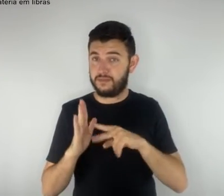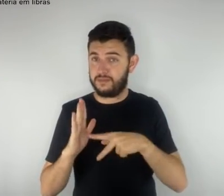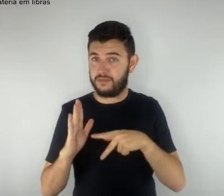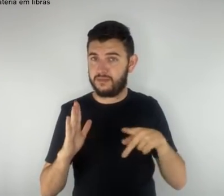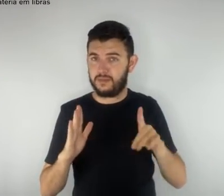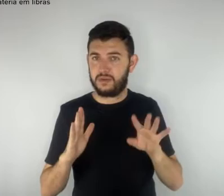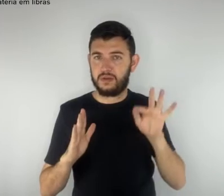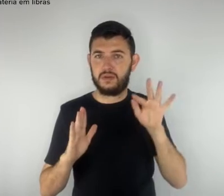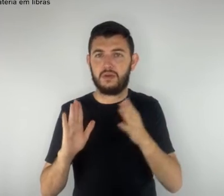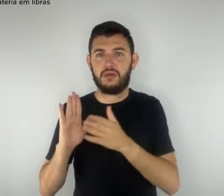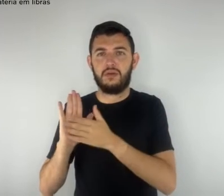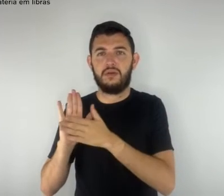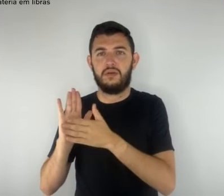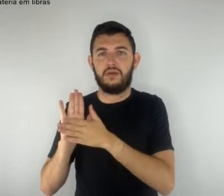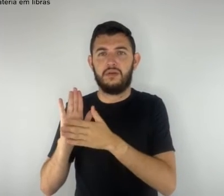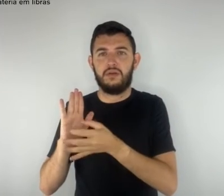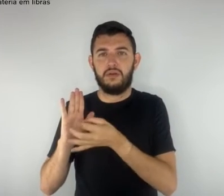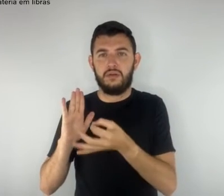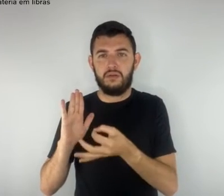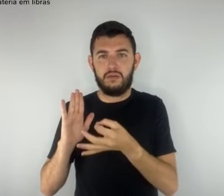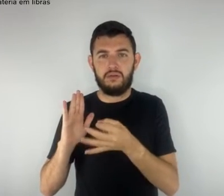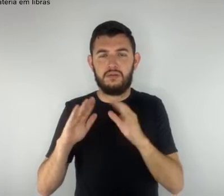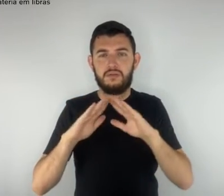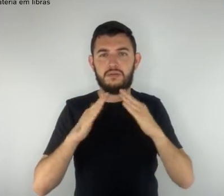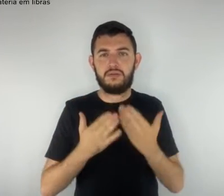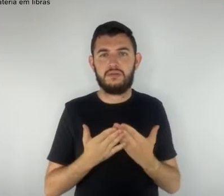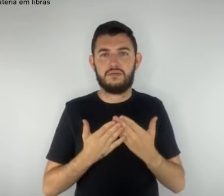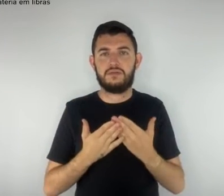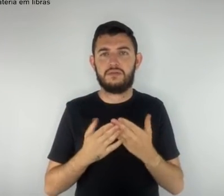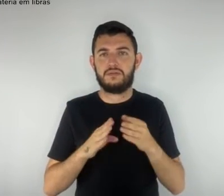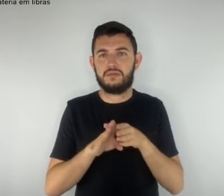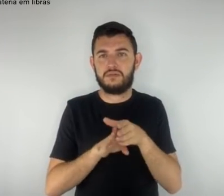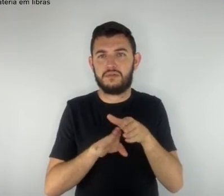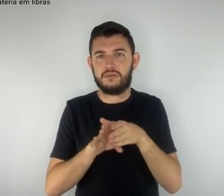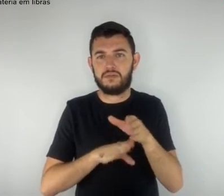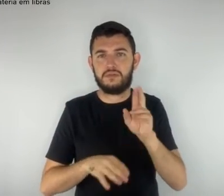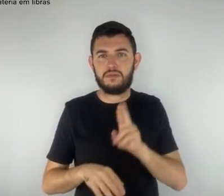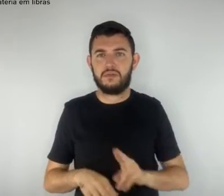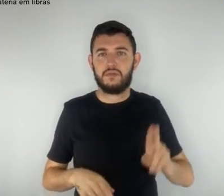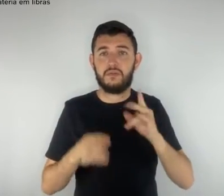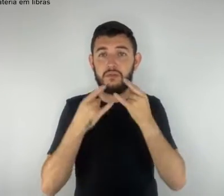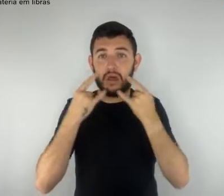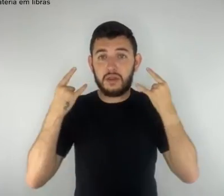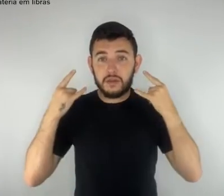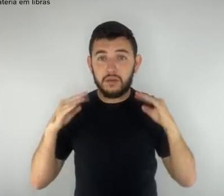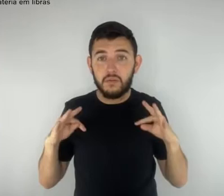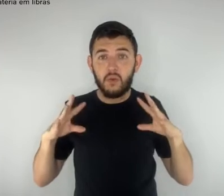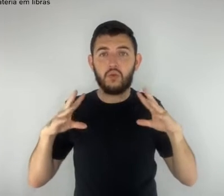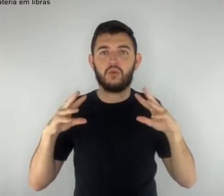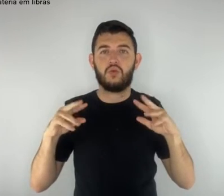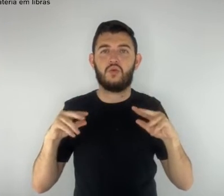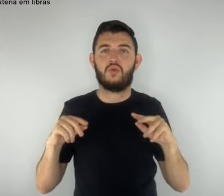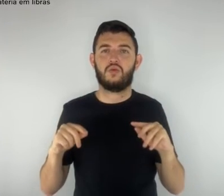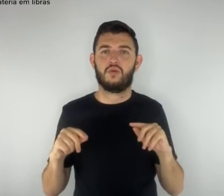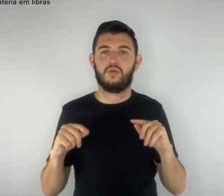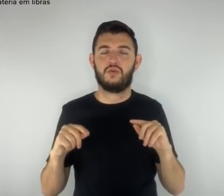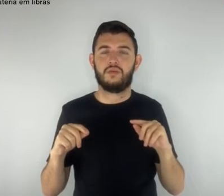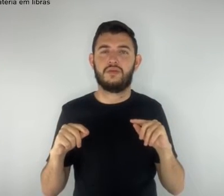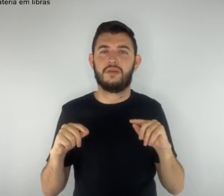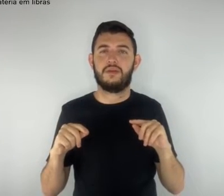que as escolas orientem o uso de máscaras por todos, assim como a correta higienização